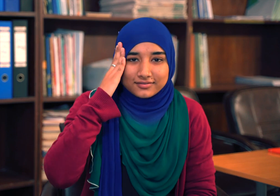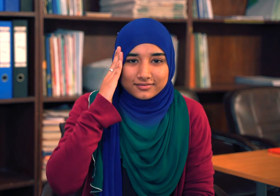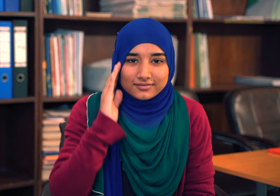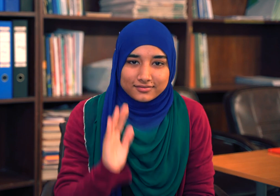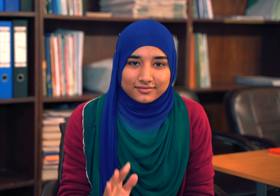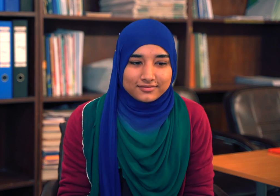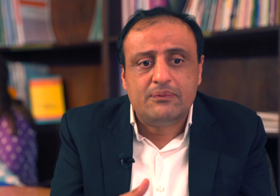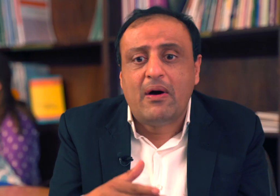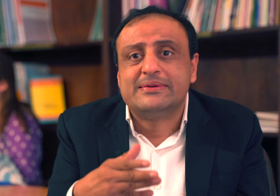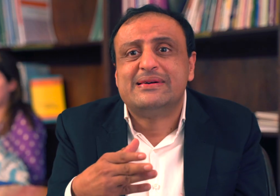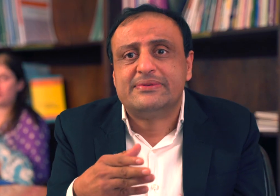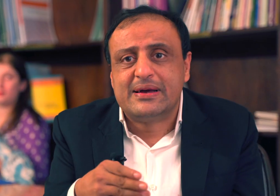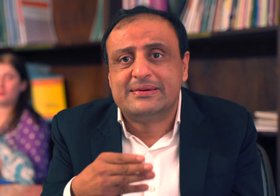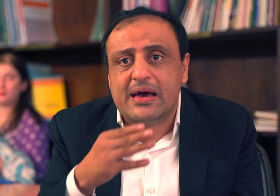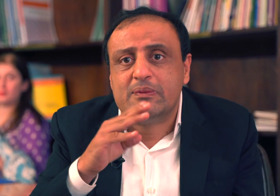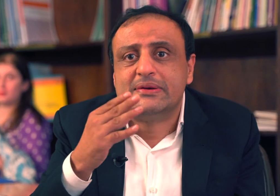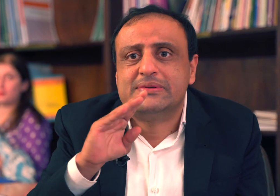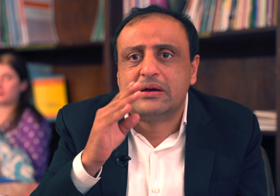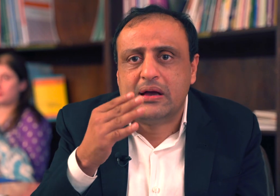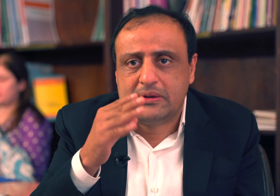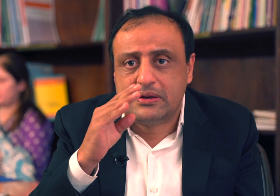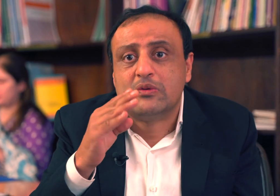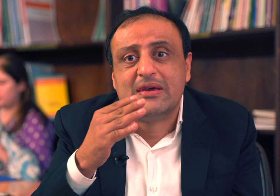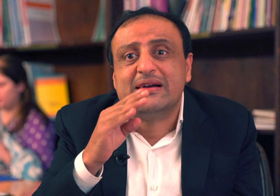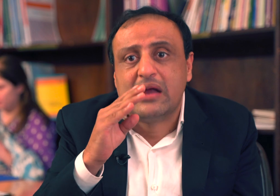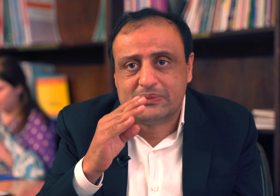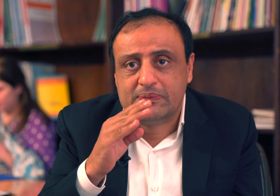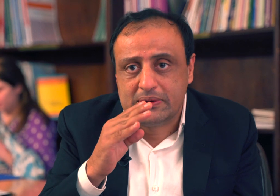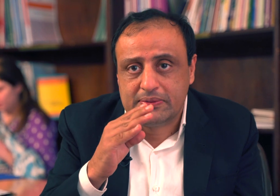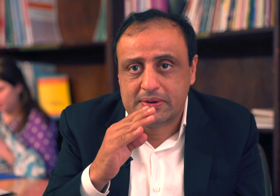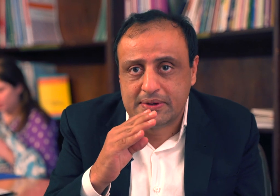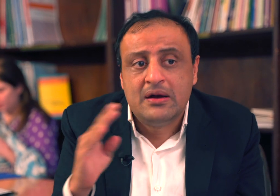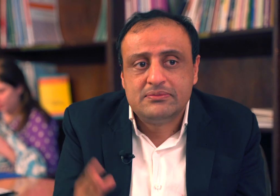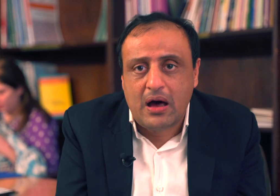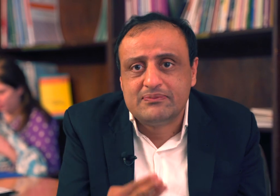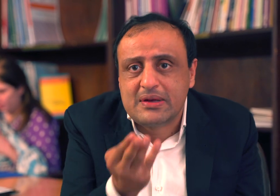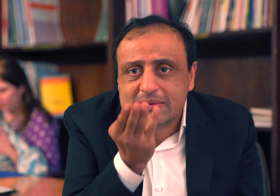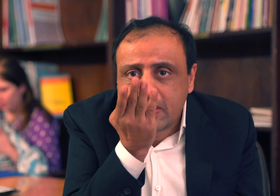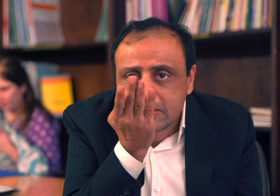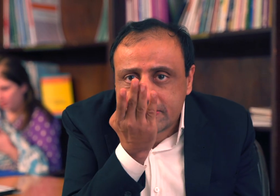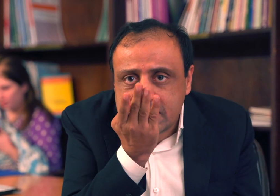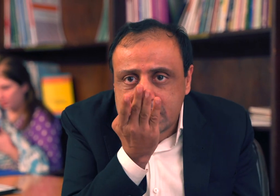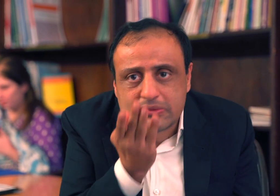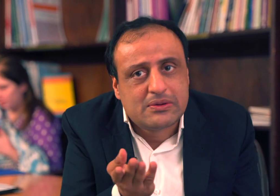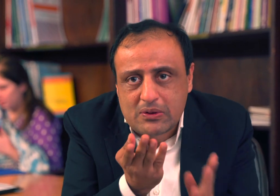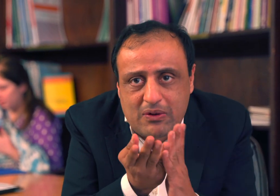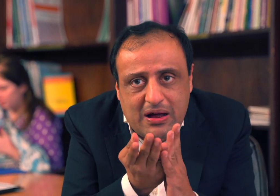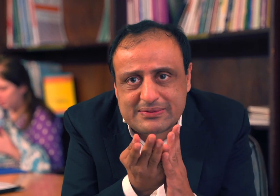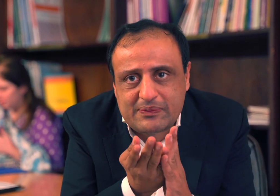ہے۔ پانی کا ذکر شہروں میں اس طرح کیا جاتا ہے کیونکہ یہاں گلاس میں پانی پیا جاتا ہے، دیہات میں جائیں تو پانی کا ذکر ایسے ہوتا ہے کیونکہ وہاں ہاتھ سے پانی